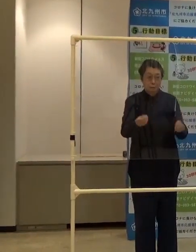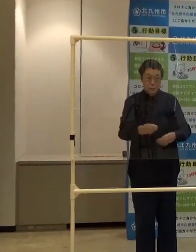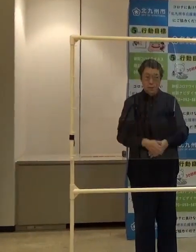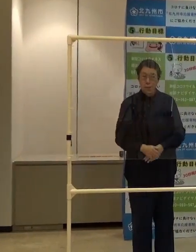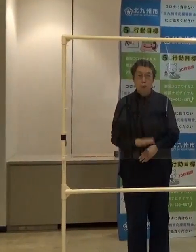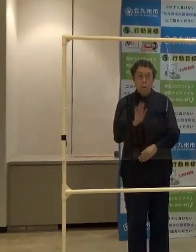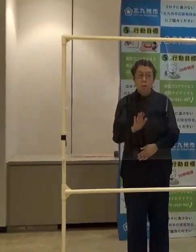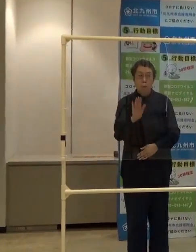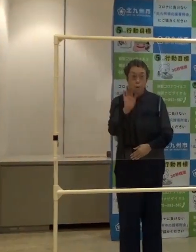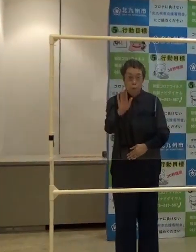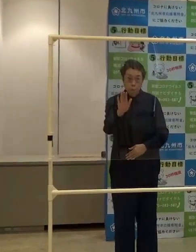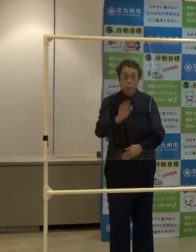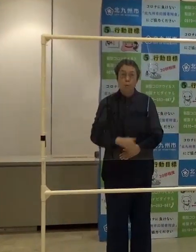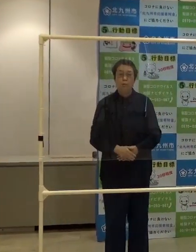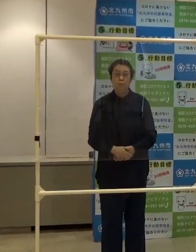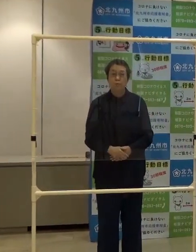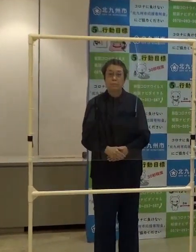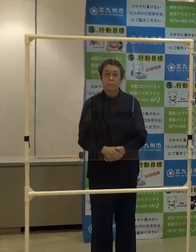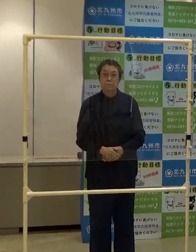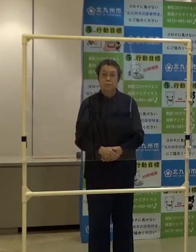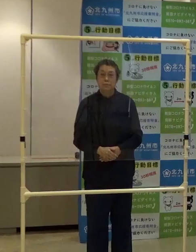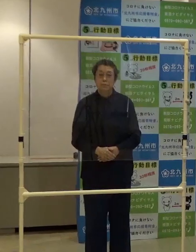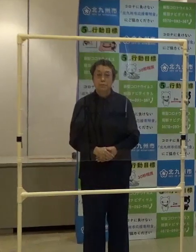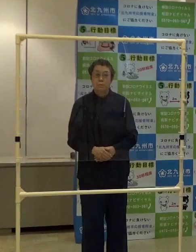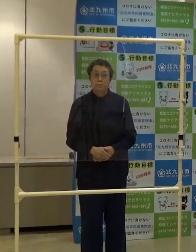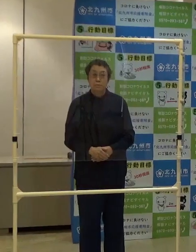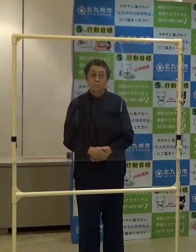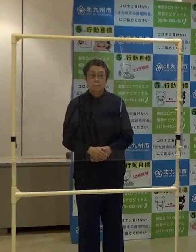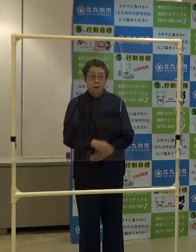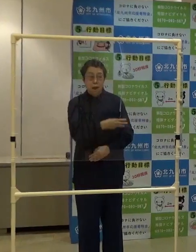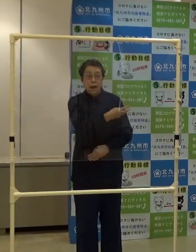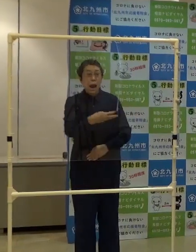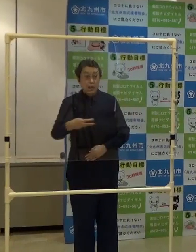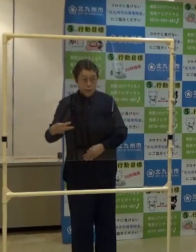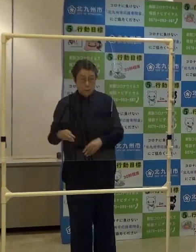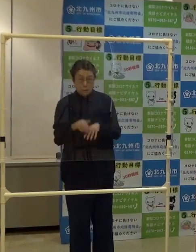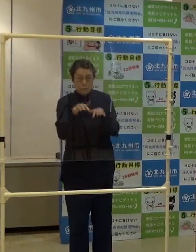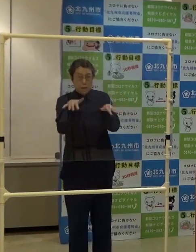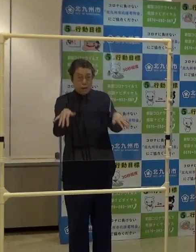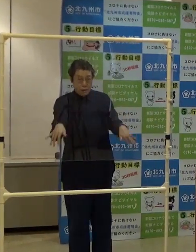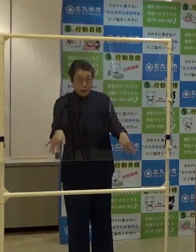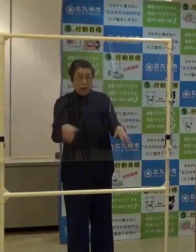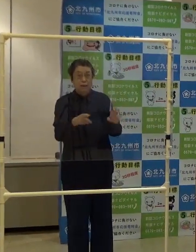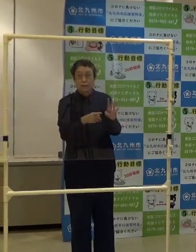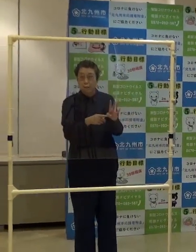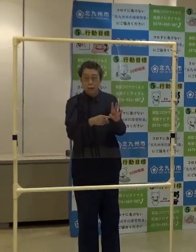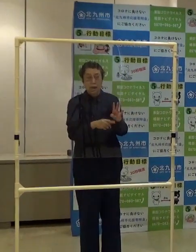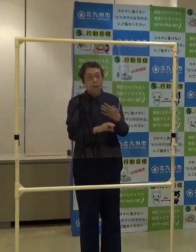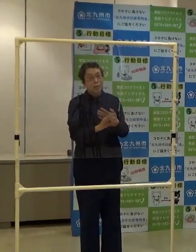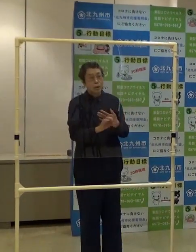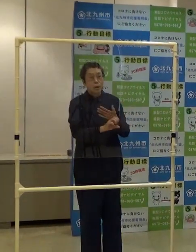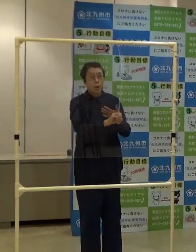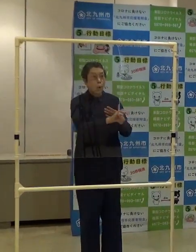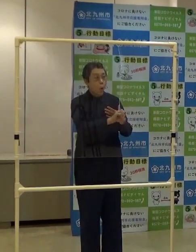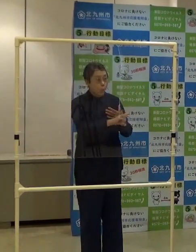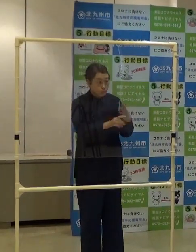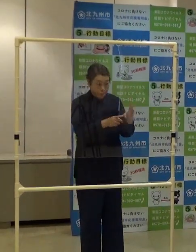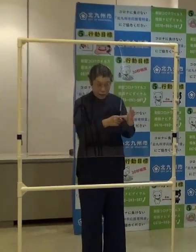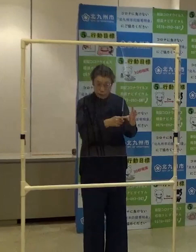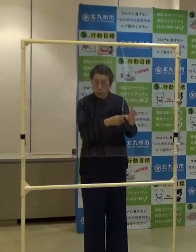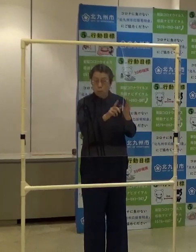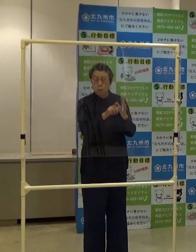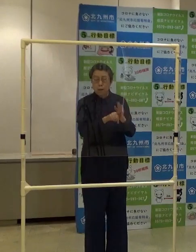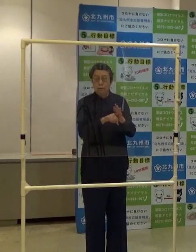今後その今回、まあ、川河川の氾濫だけじゃなくて大雨であれば下水道から